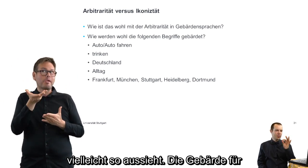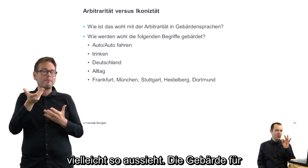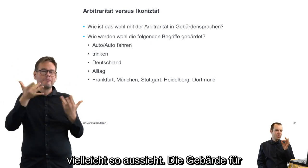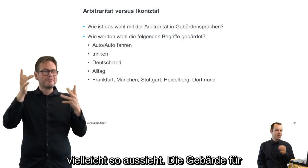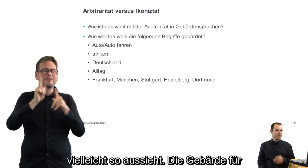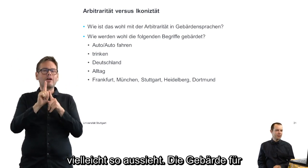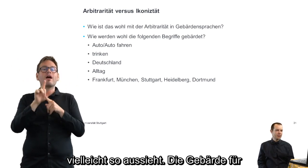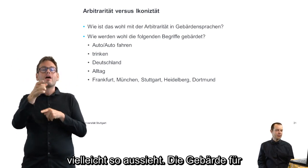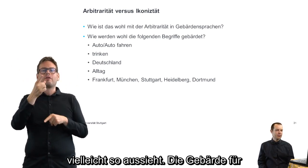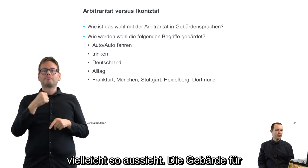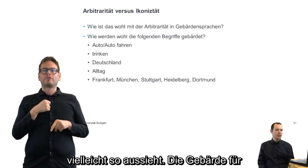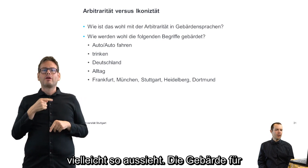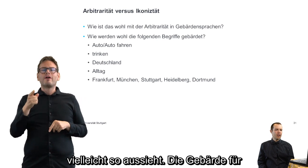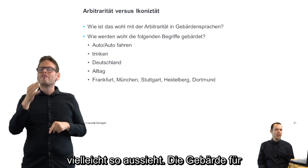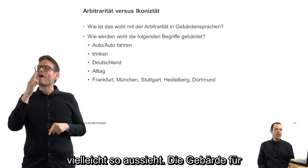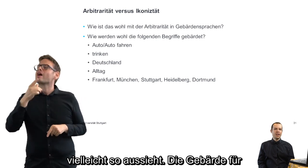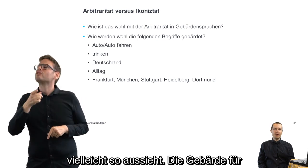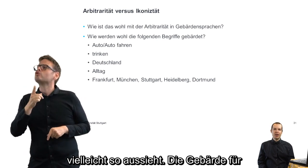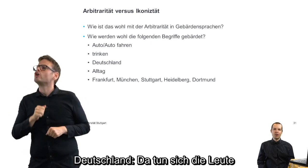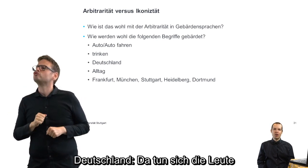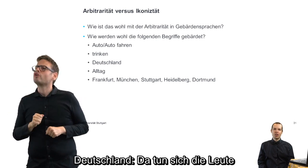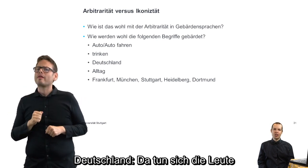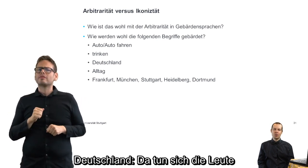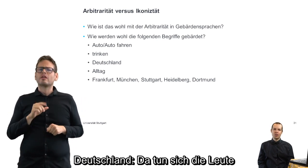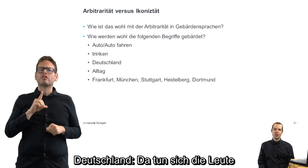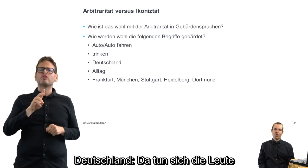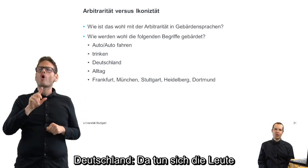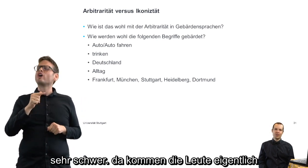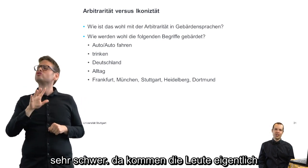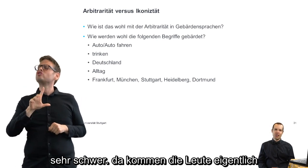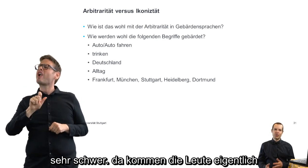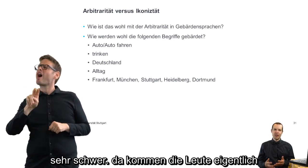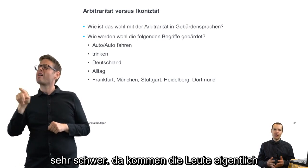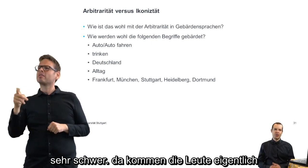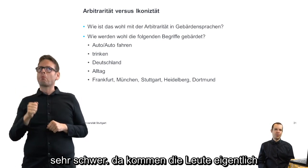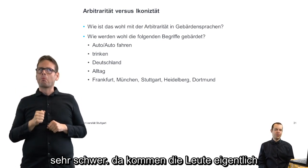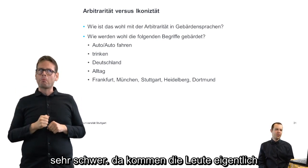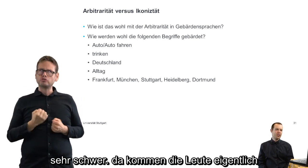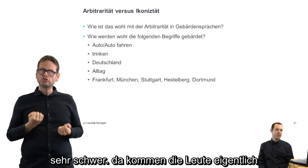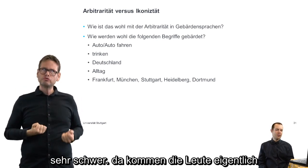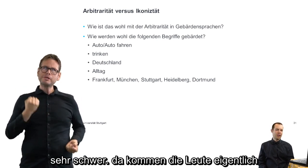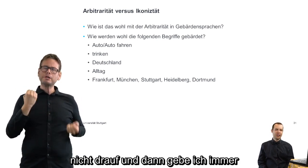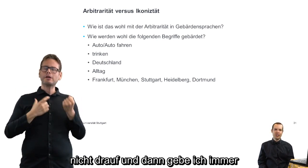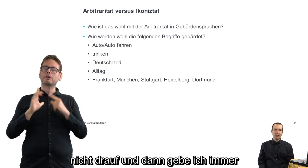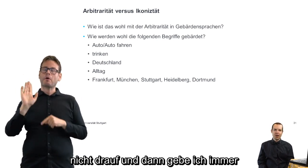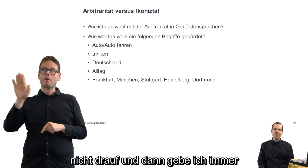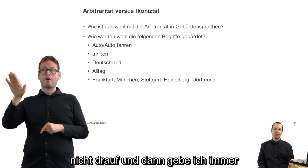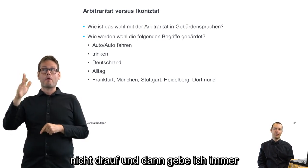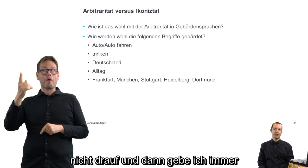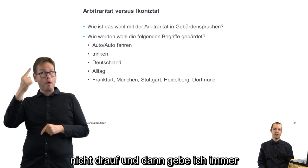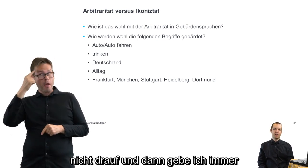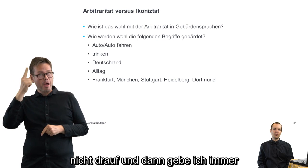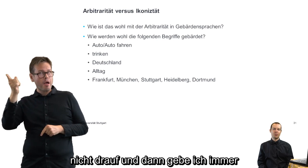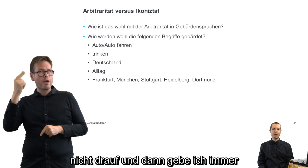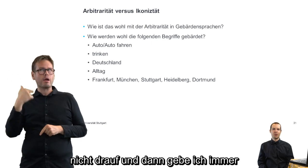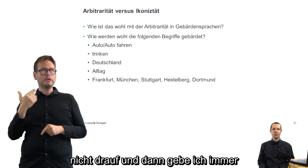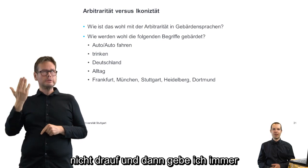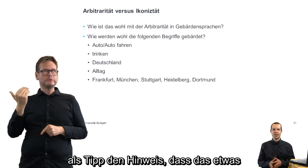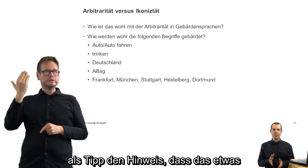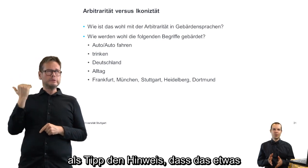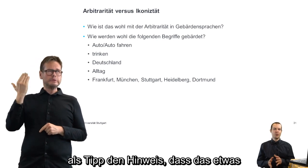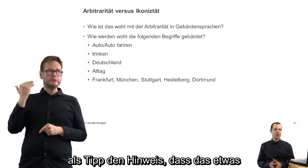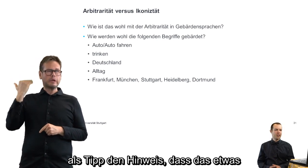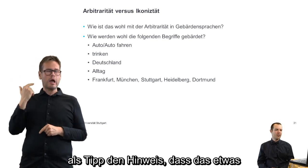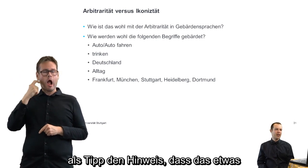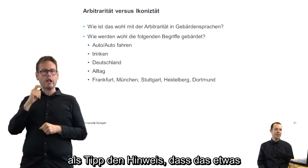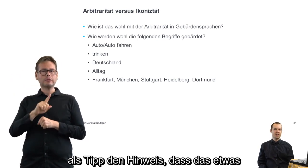vielleicht auch so aussieht. Die Gebärde für Deutschland, da tun sich die Leute auch sehr schwer, da kommen die Leute nicht drauf. Und dann gebe ich Ihnen